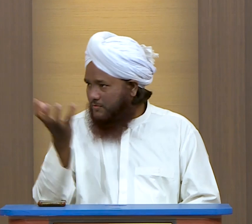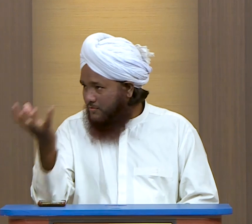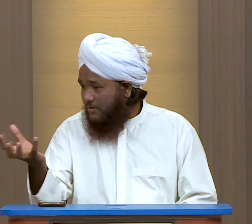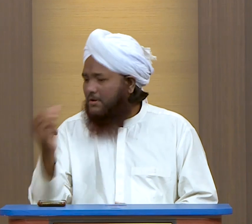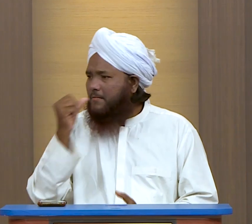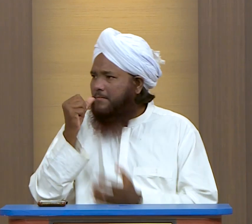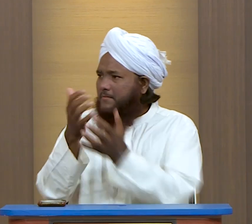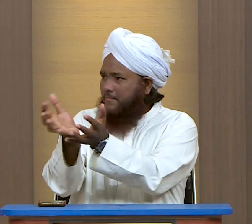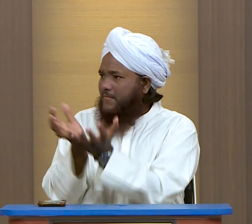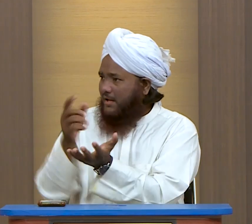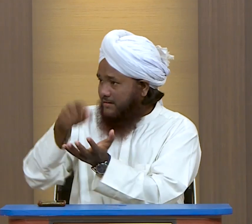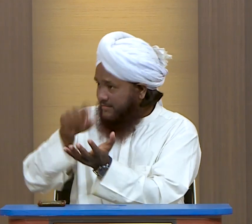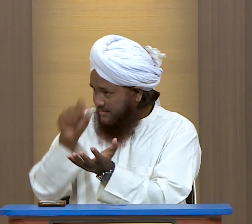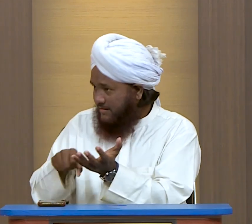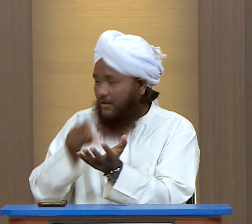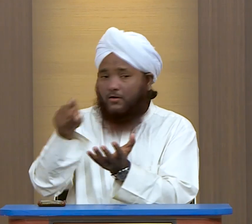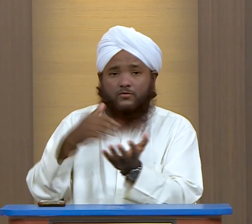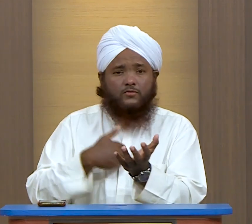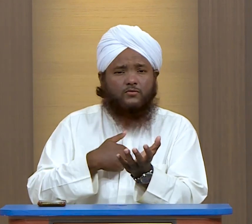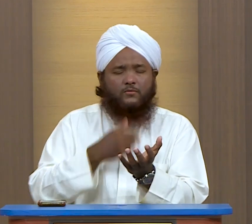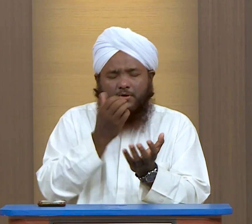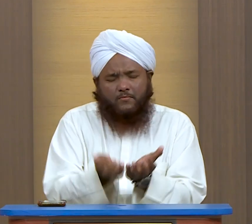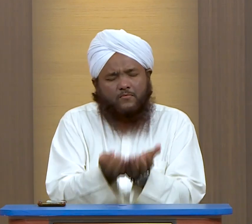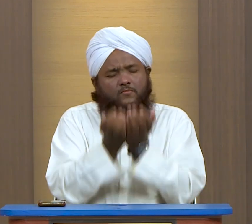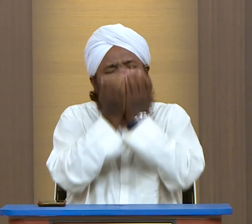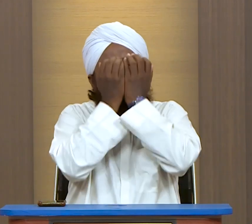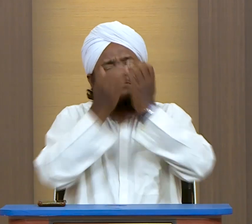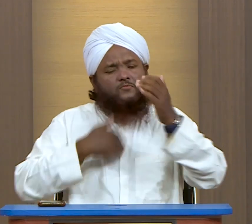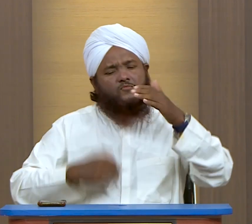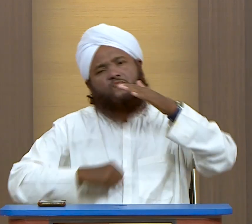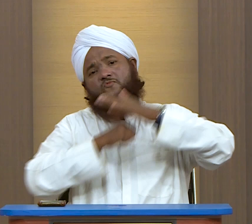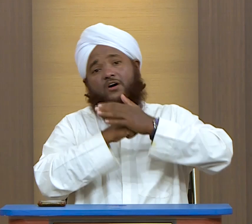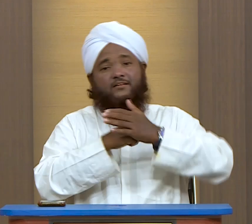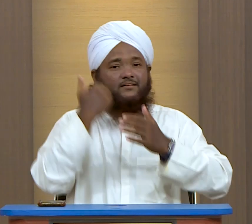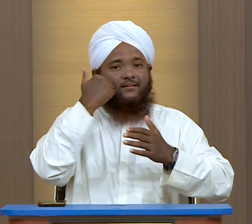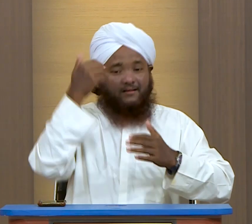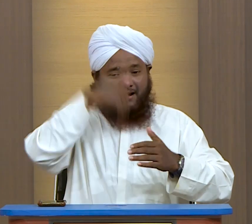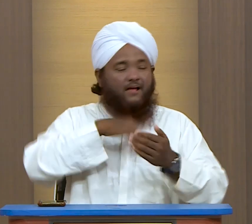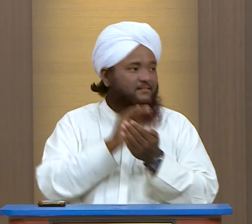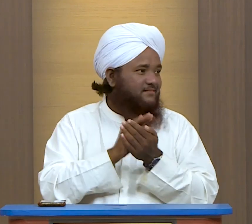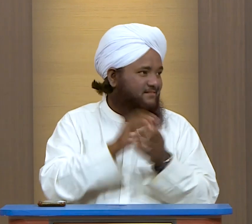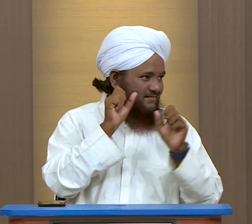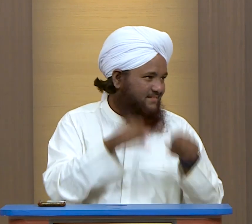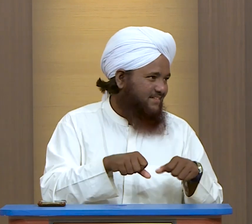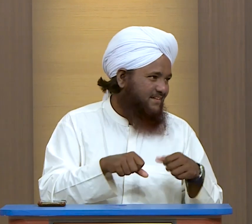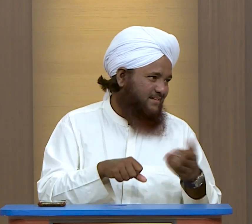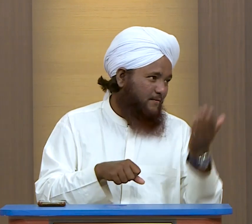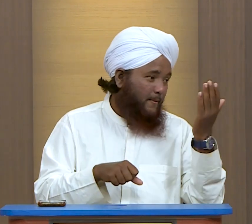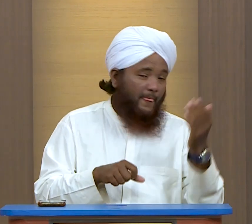تھا، میں نے پیٹ بھر کر پیا، جس کی ٹھنڈک ابھی تک محسوس کر رہا ہوں۔ حضرت سیدنا عبداللہ بن سلام رضی اللہ